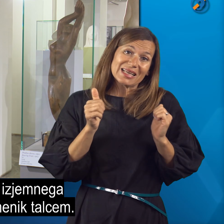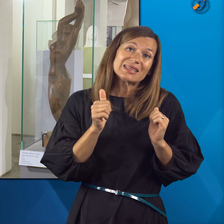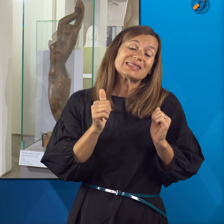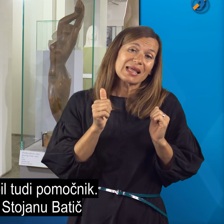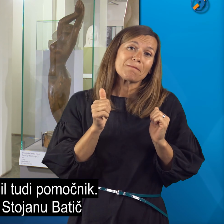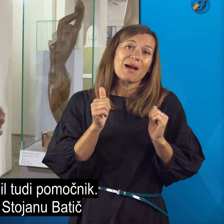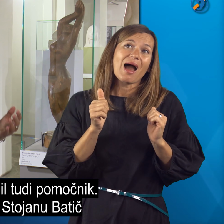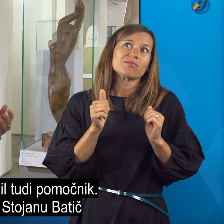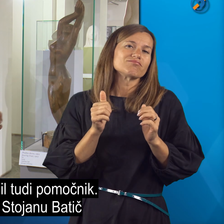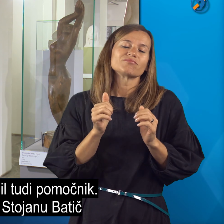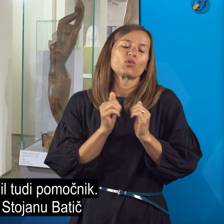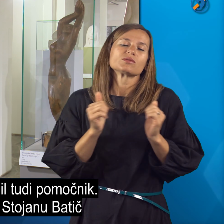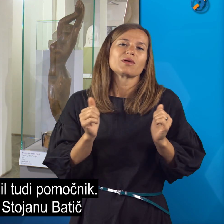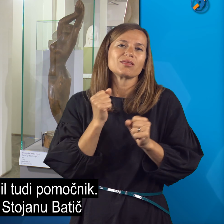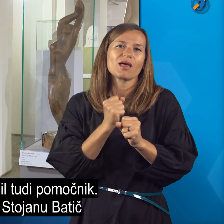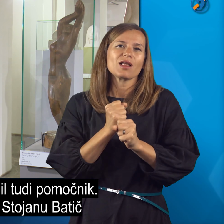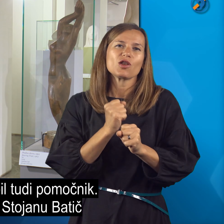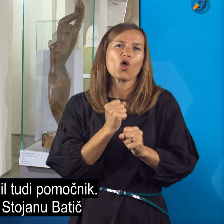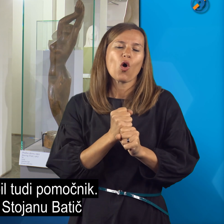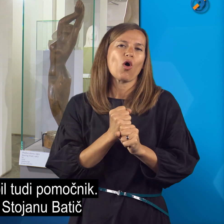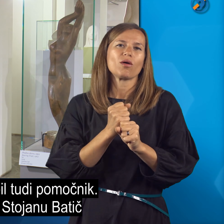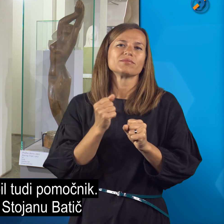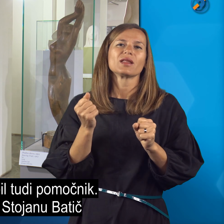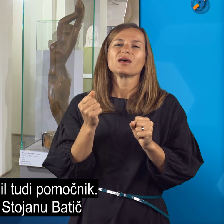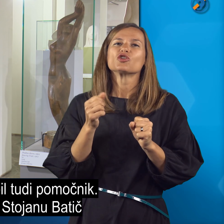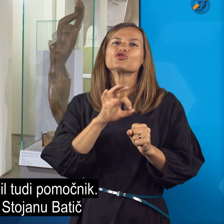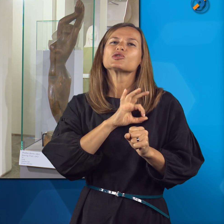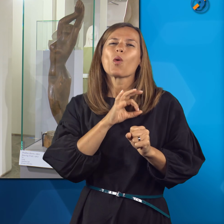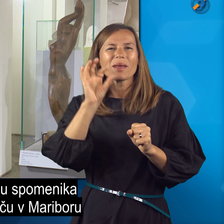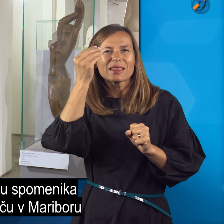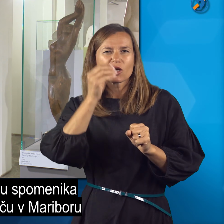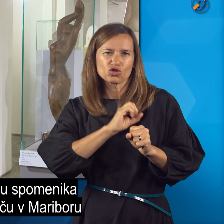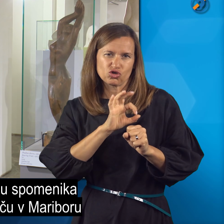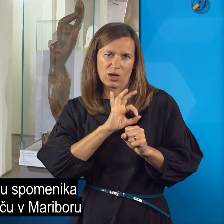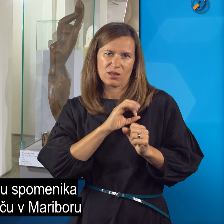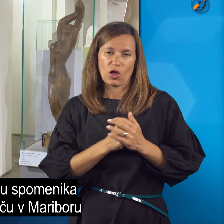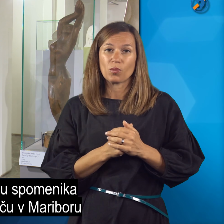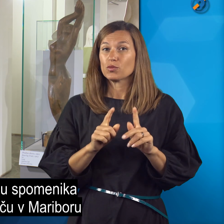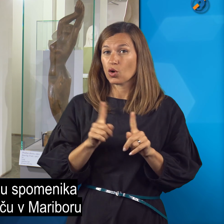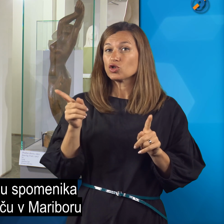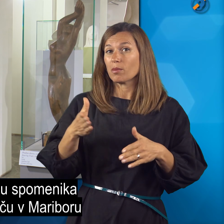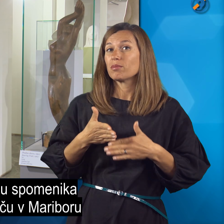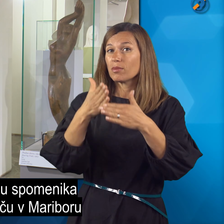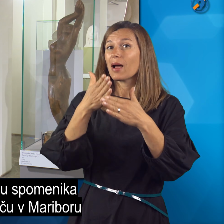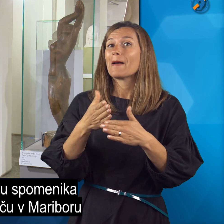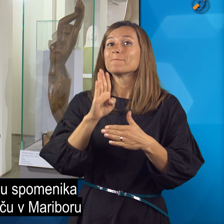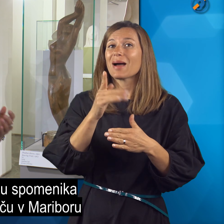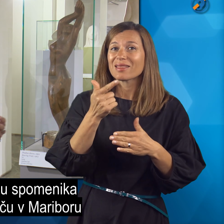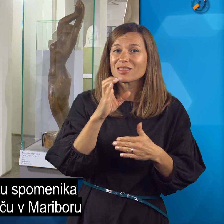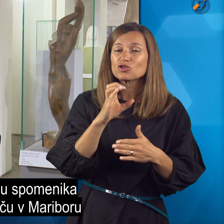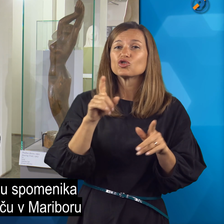Talcem. Predvsem je bil tudi pomočnik, pomagal je Stojanu Batiču pri snovanju